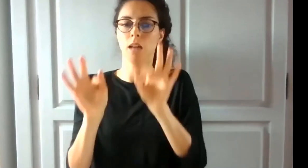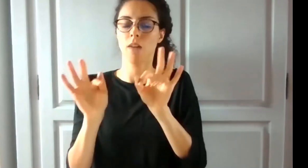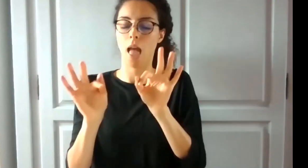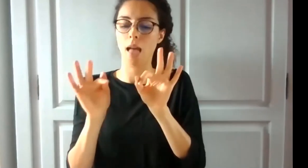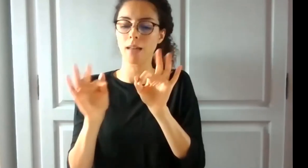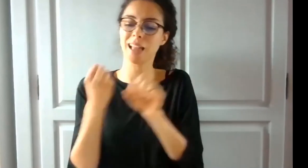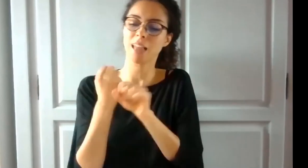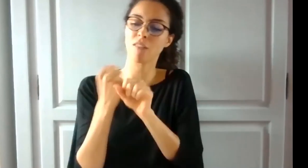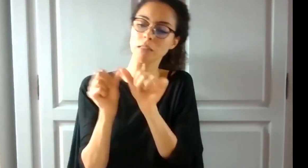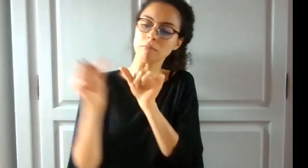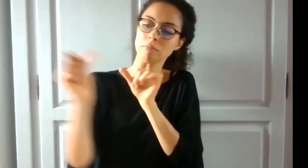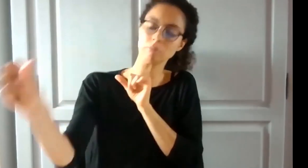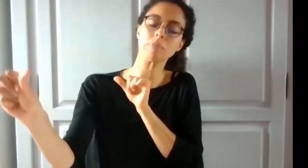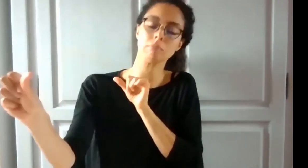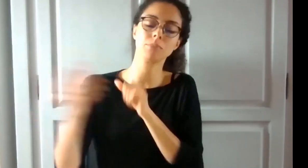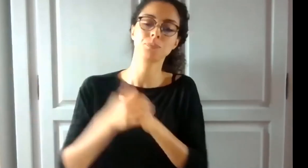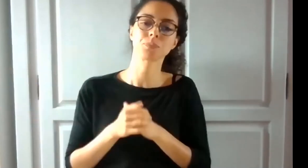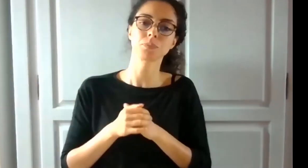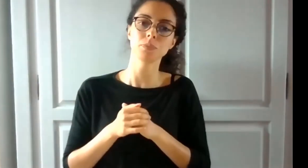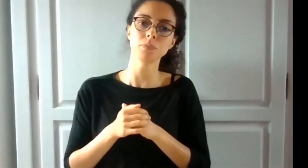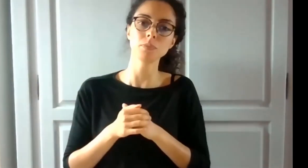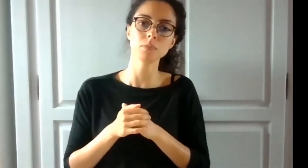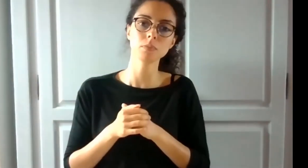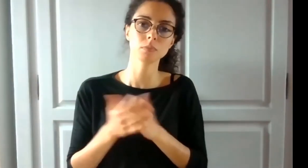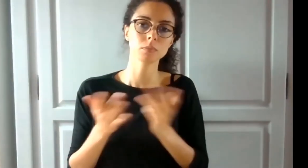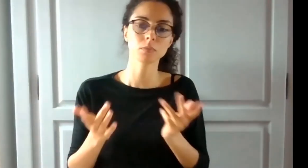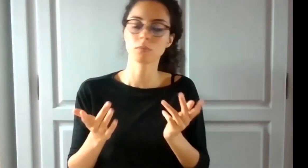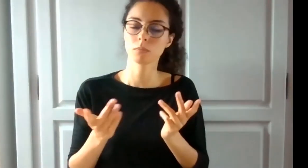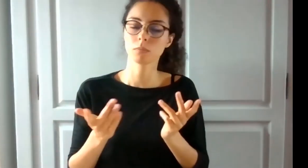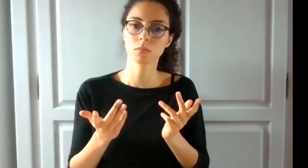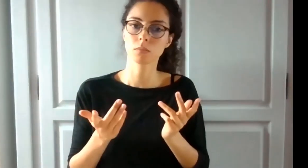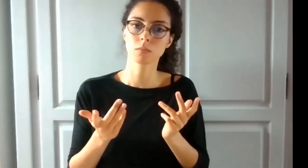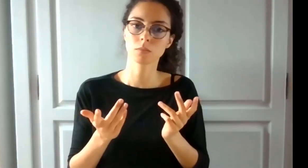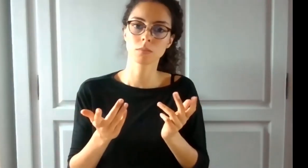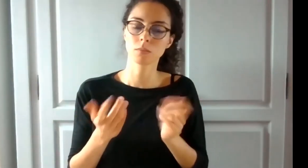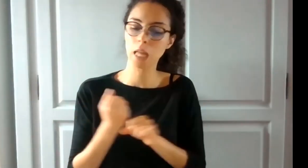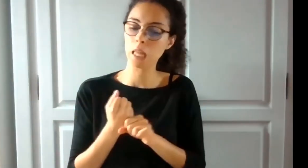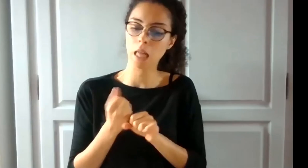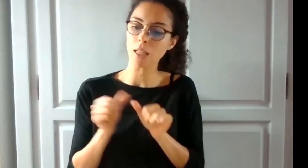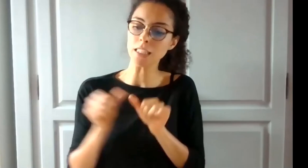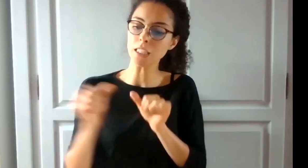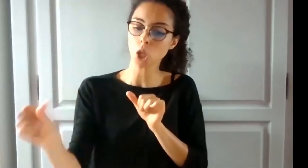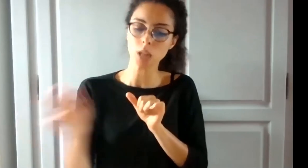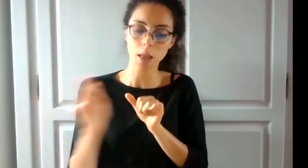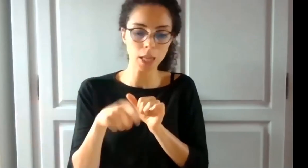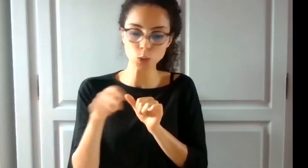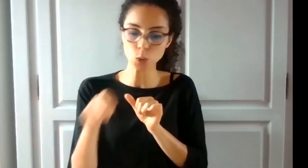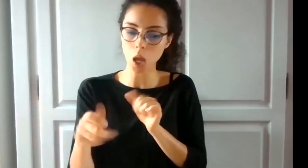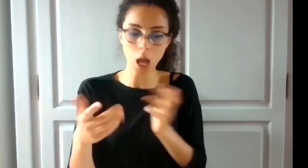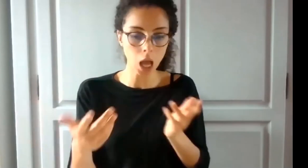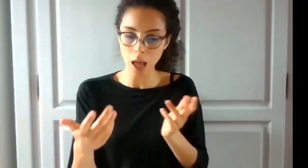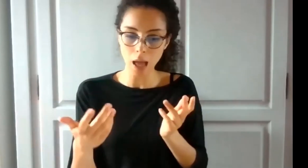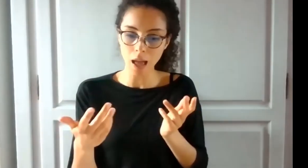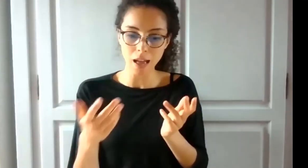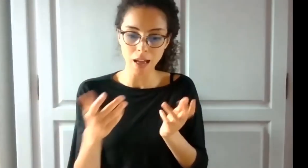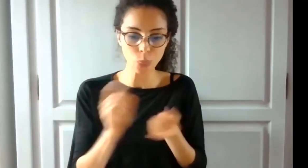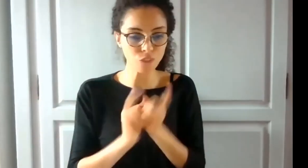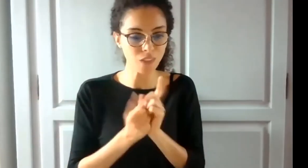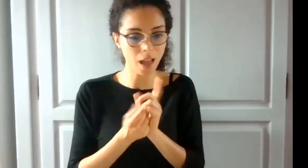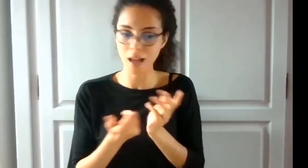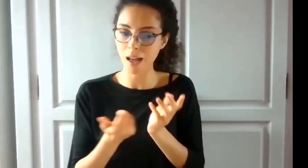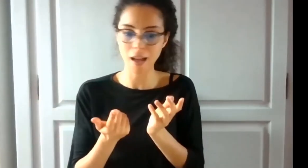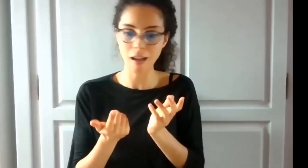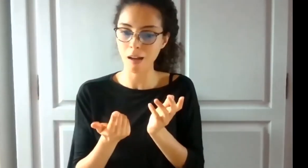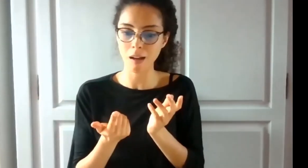télétravail. Il est évidemment hors de question de faire du télétravail,